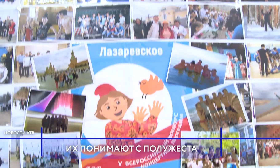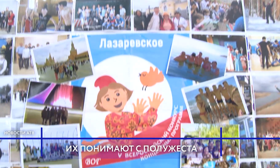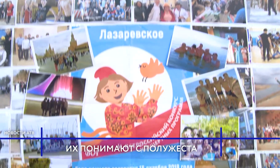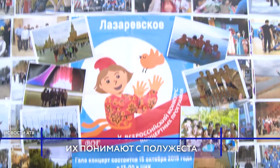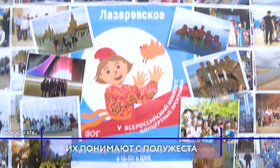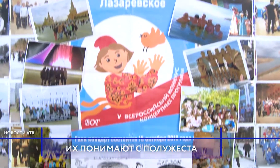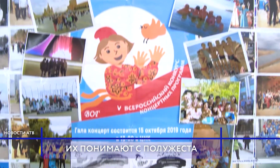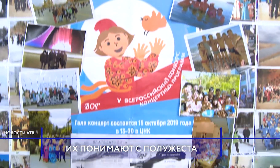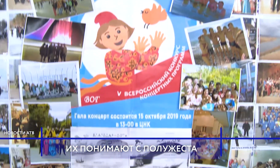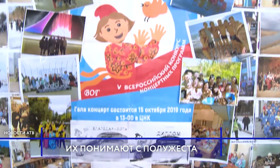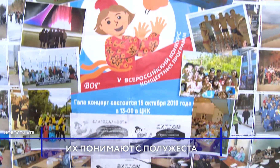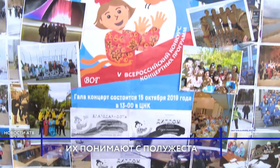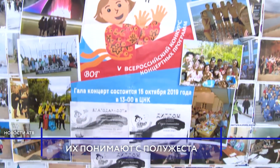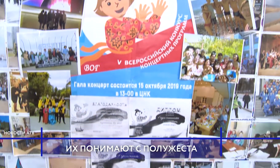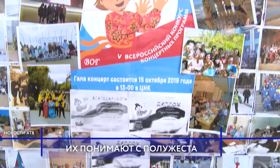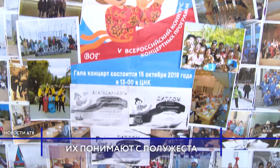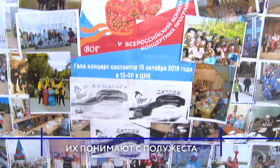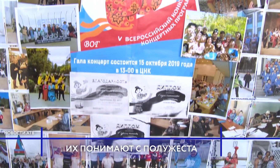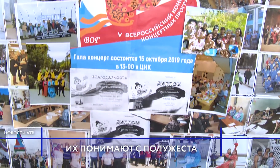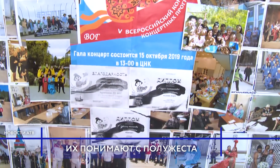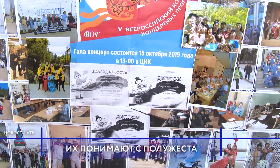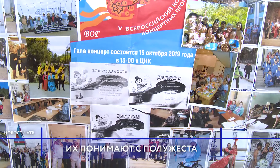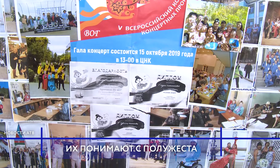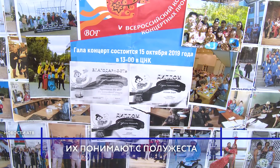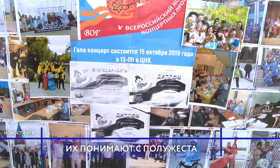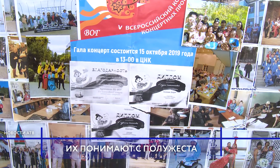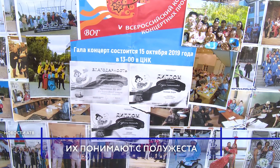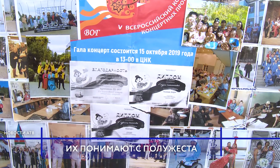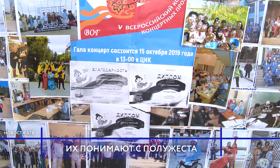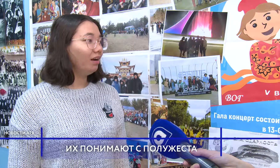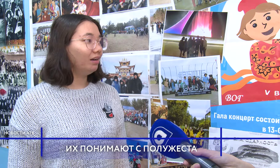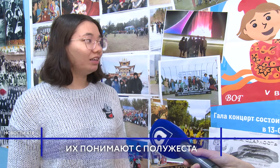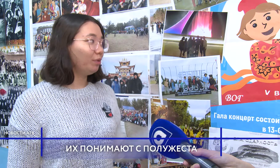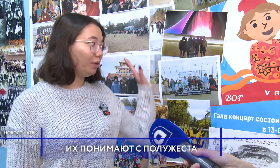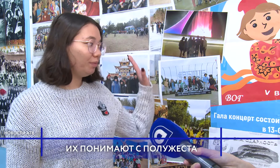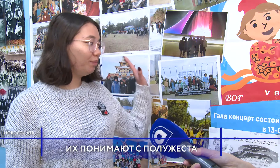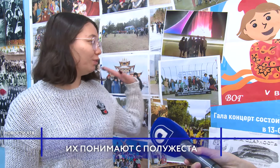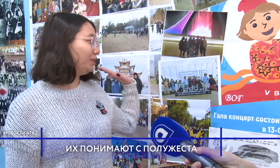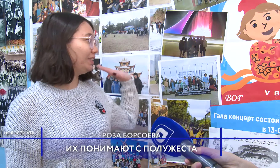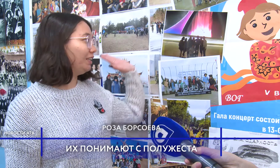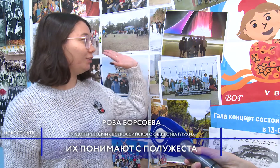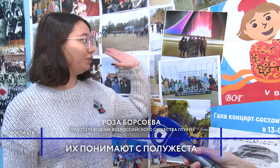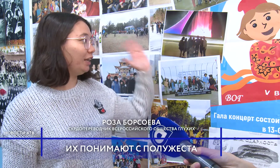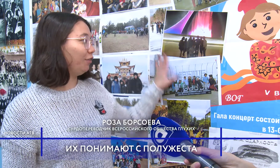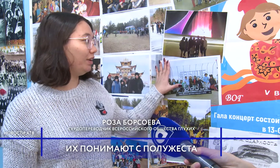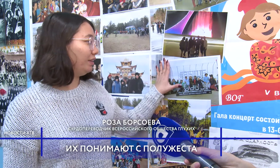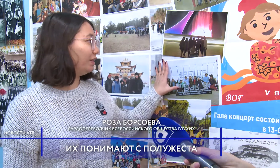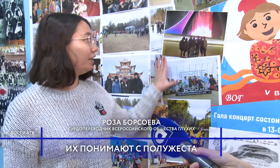глухих проводит культурные и спортивные мероприятия, где участвуют люди с ограничением по слуху. Как пример могу представить вот фотографии. Это